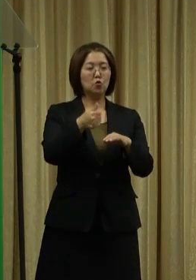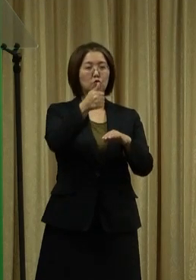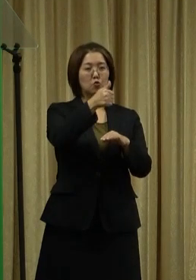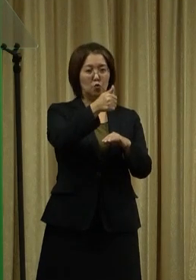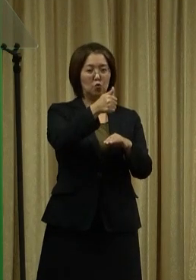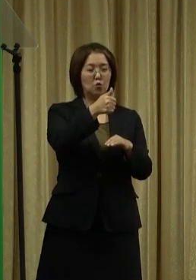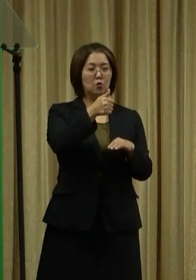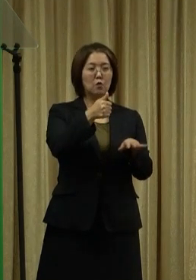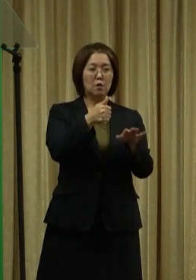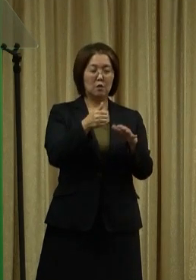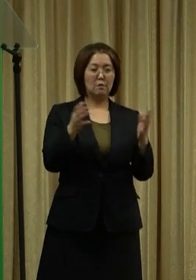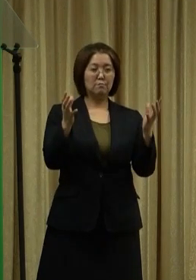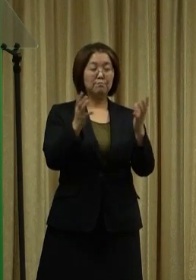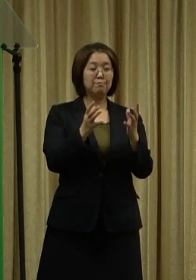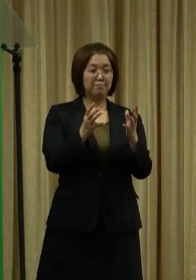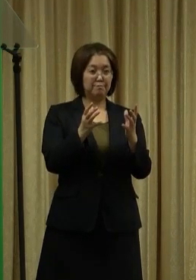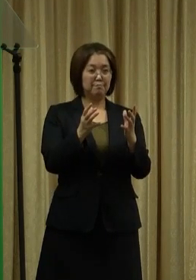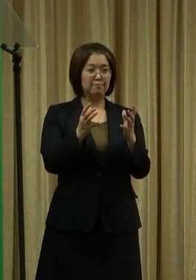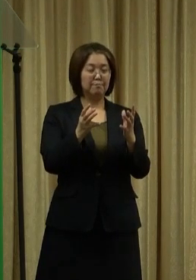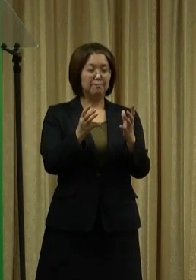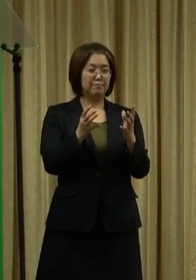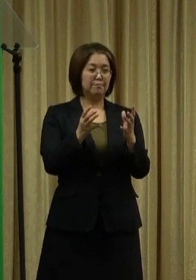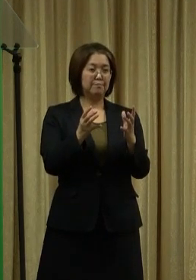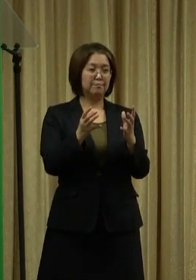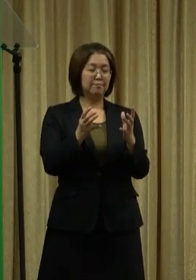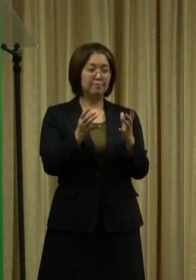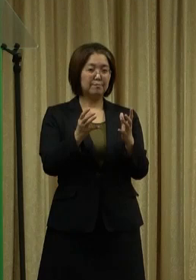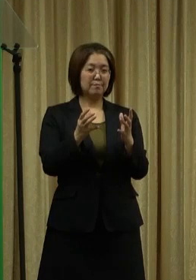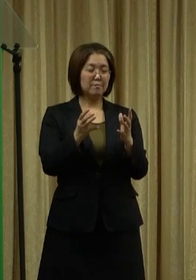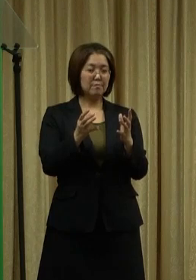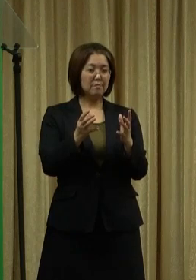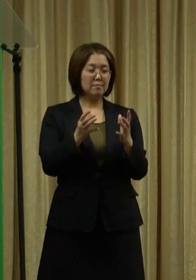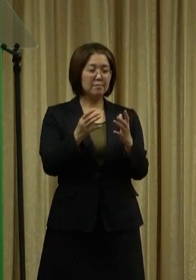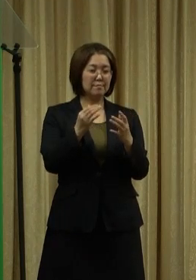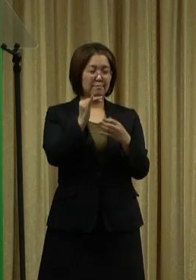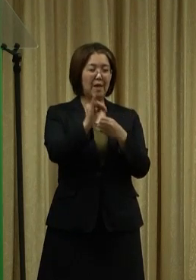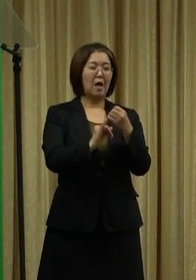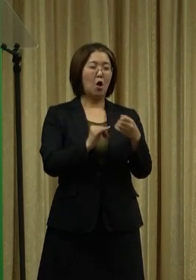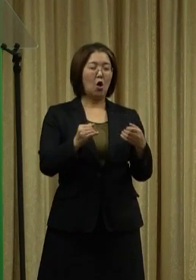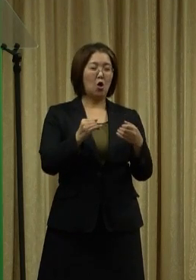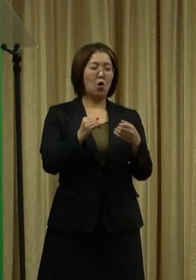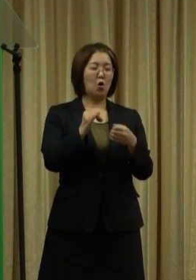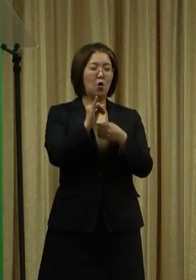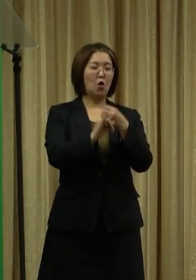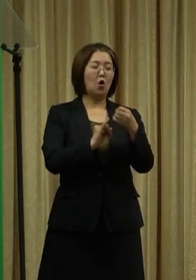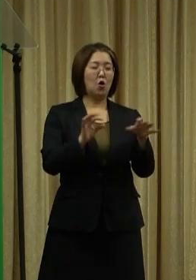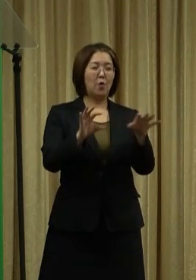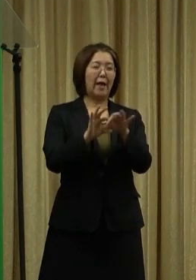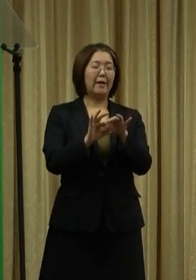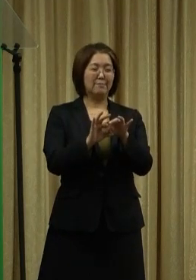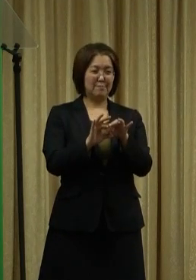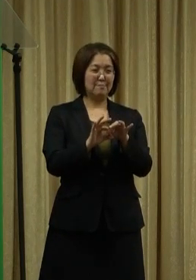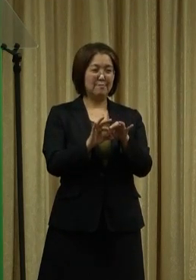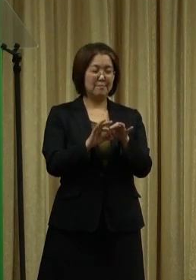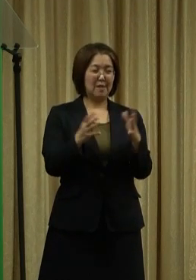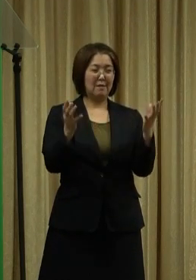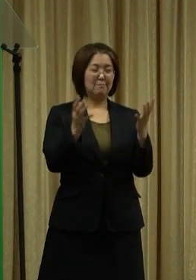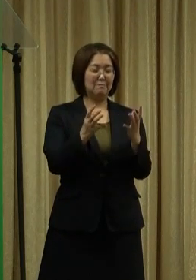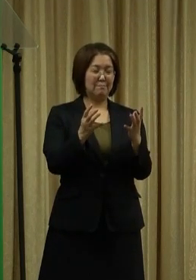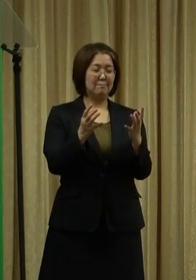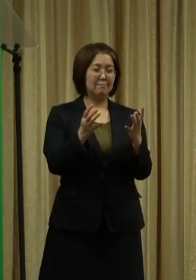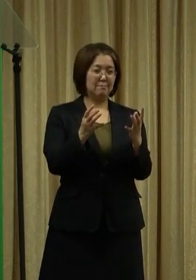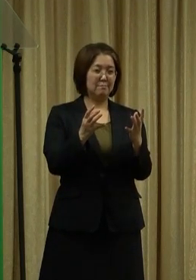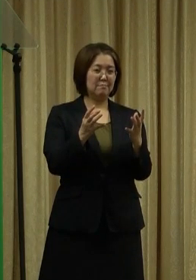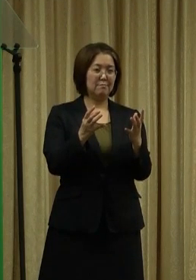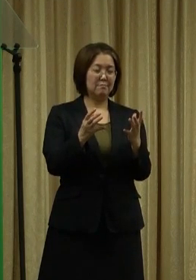に一堂に会していただきまして、オンラインでしたが、一堂に集まっていただいて、ご